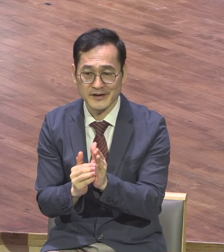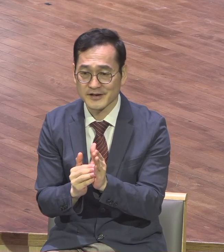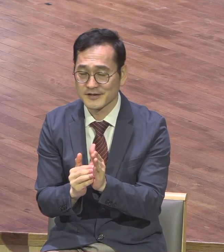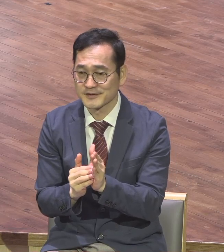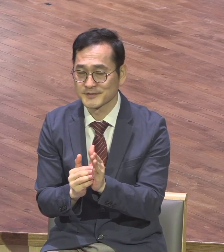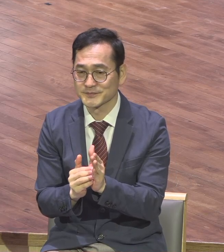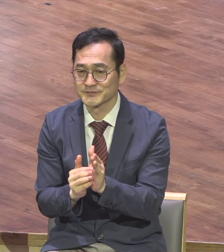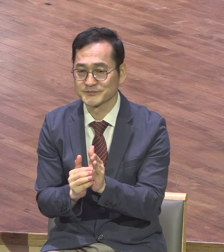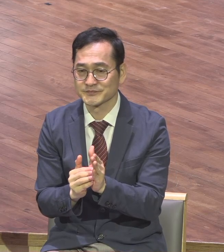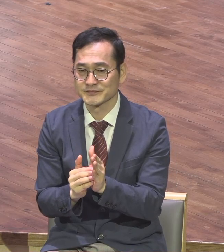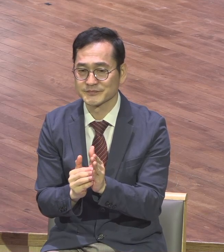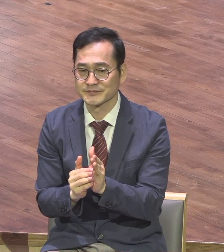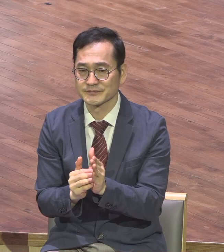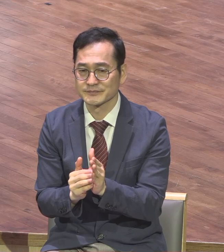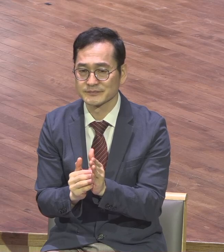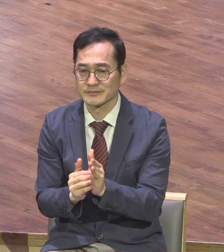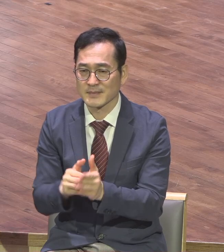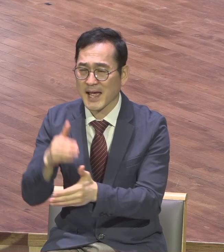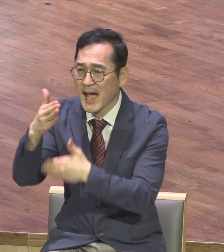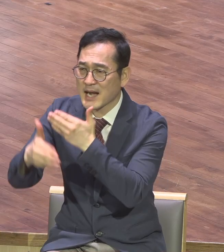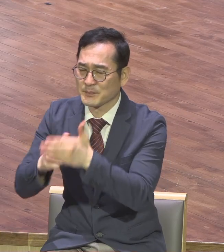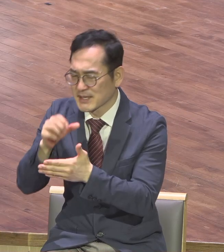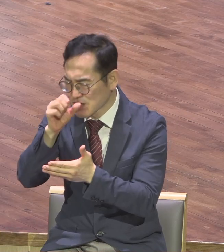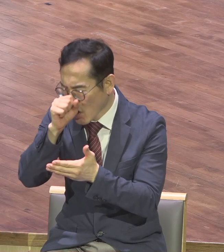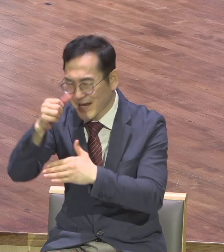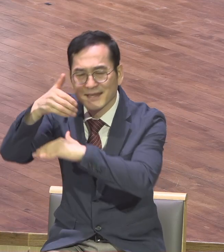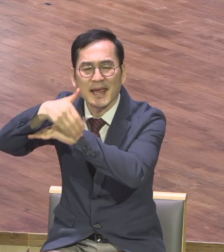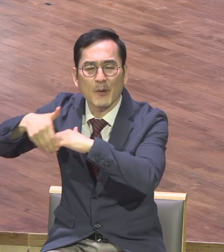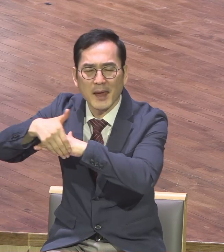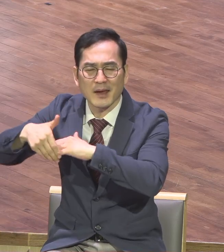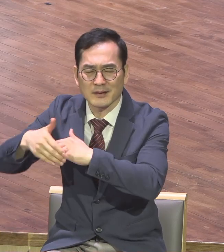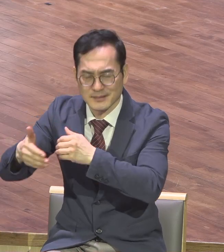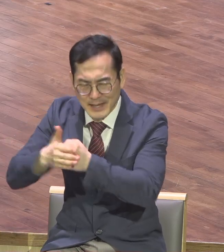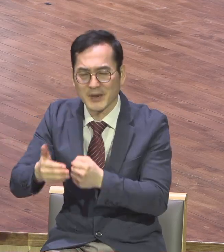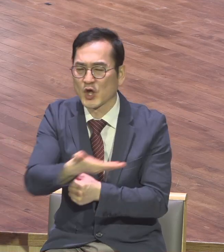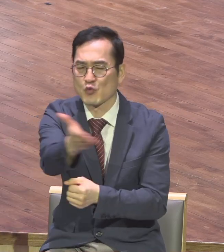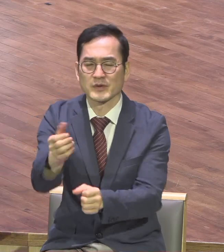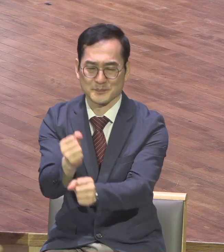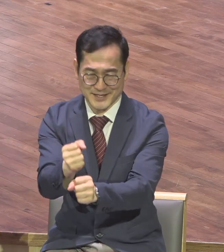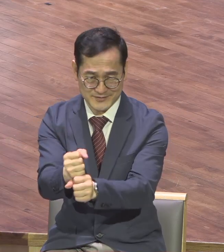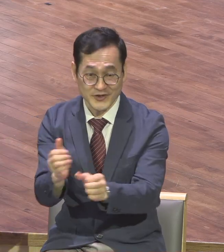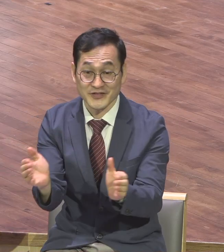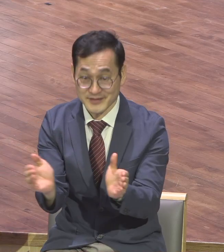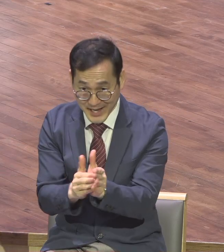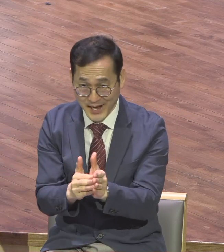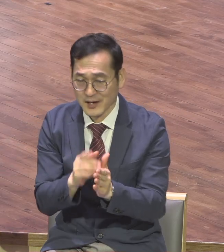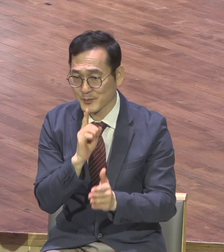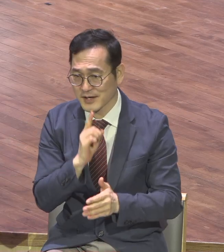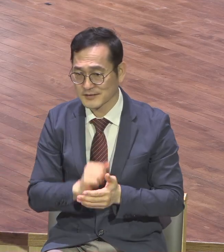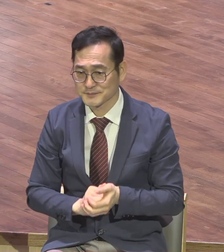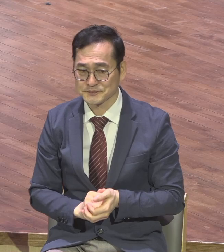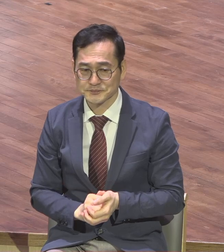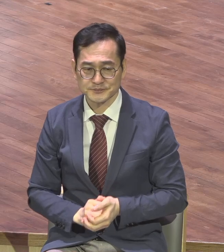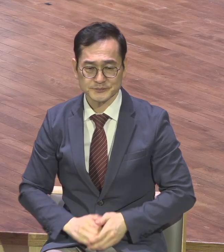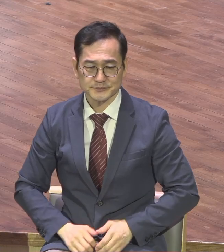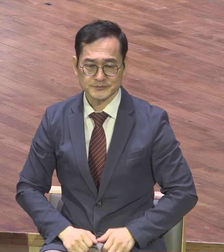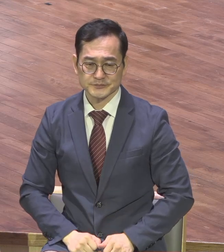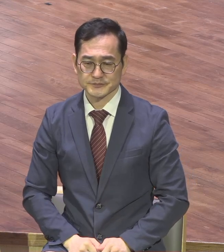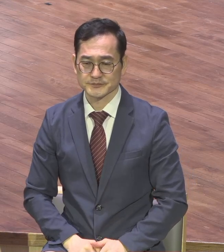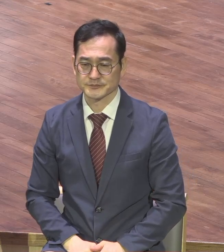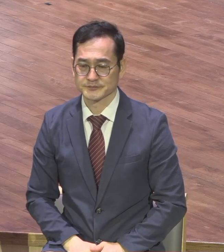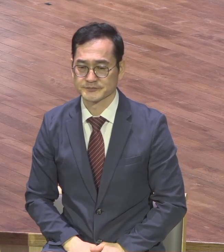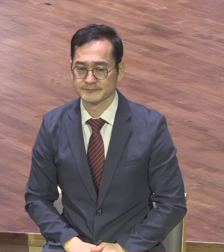지으심을 받았다. 자, 선한 일을 위해서 지으심을 받았다. 우리는 하나님의 선한 일을 위해서 지음을